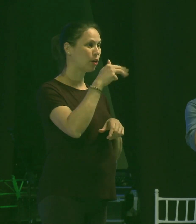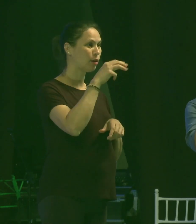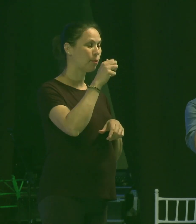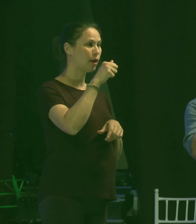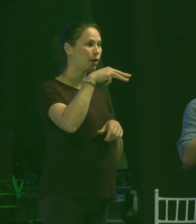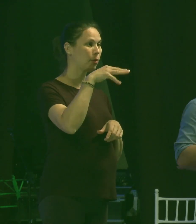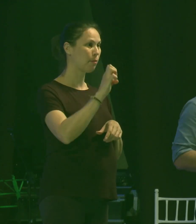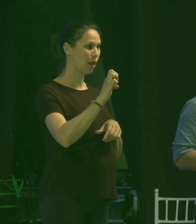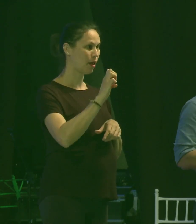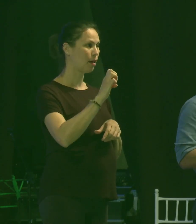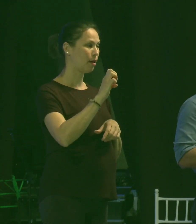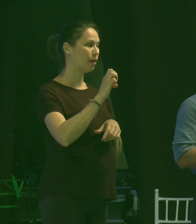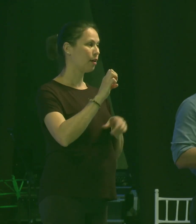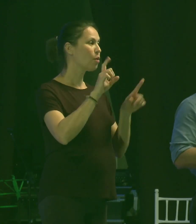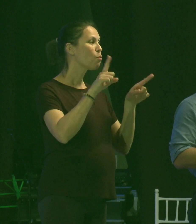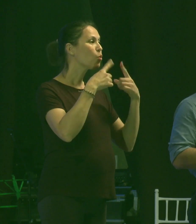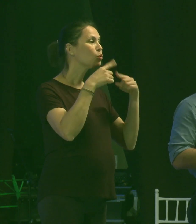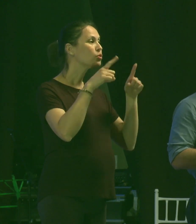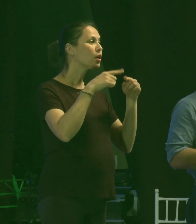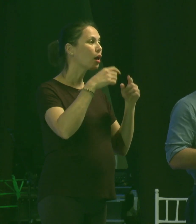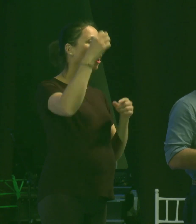um novo canto.